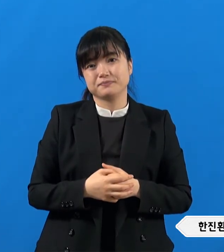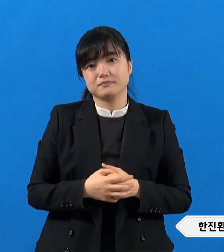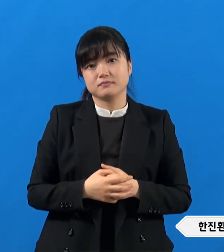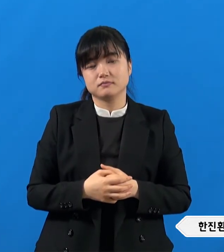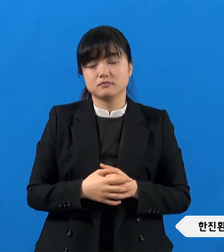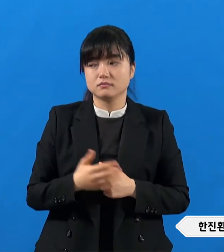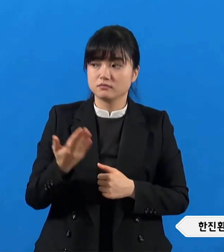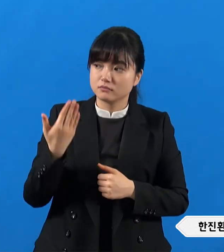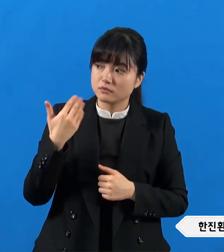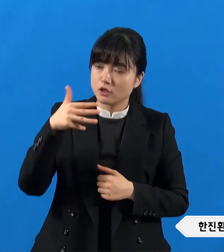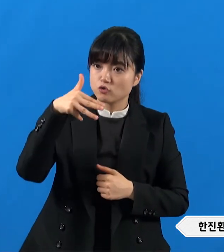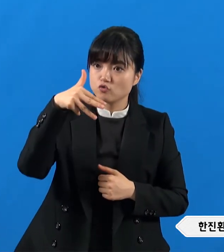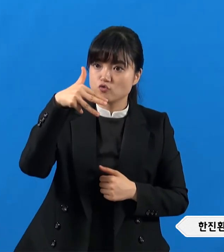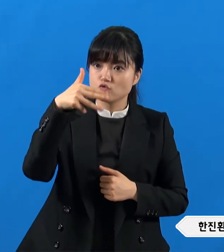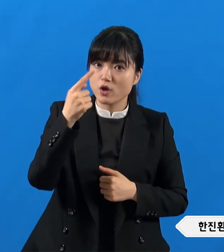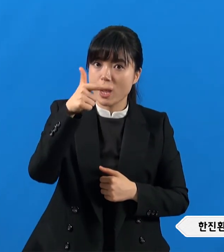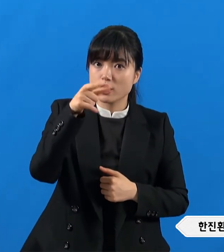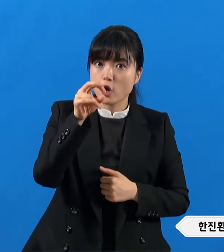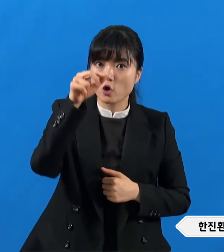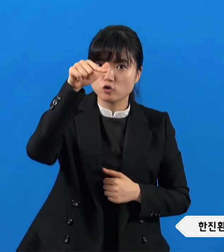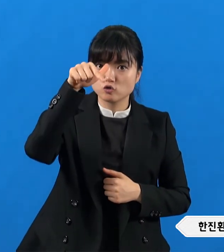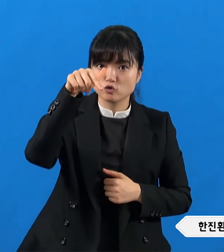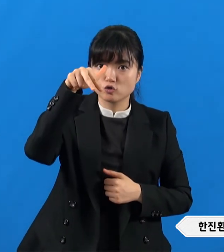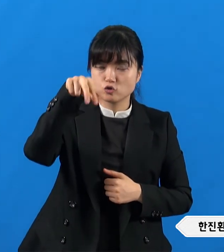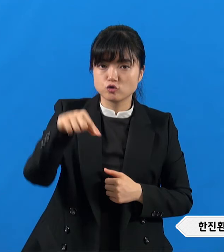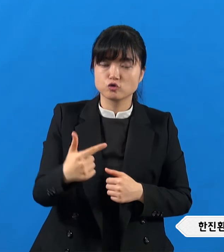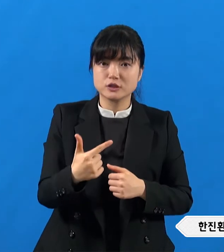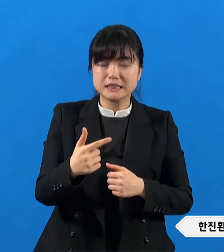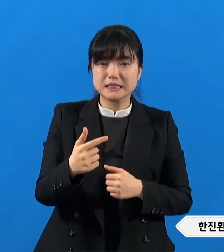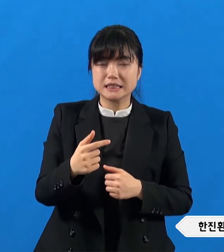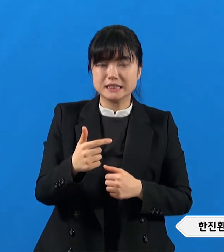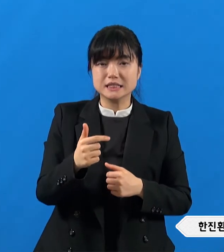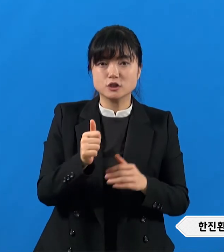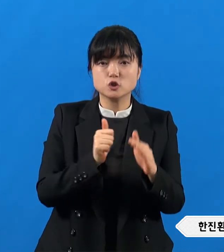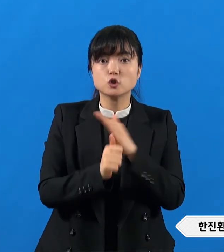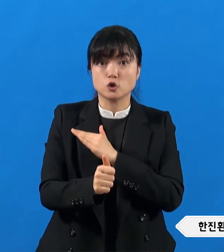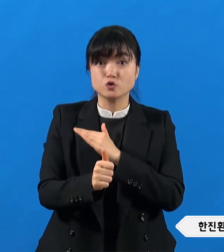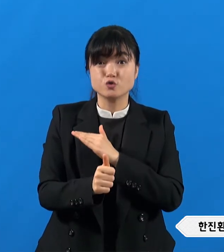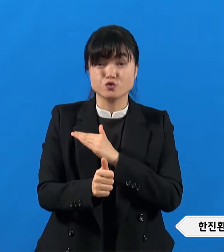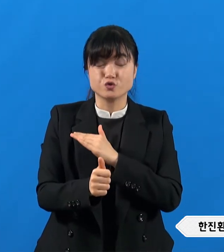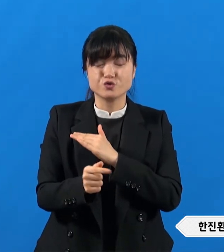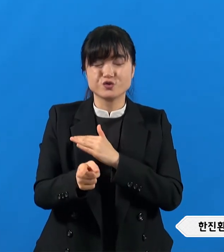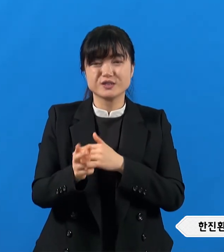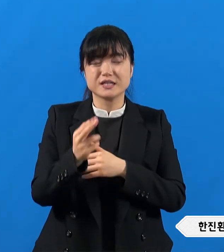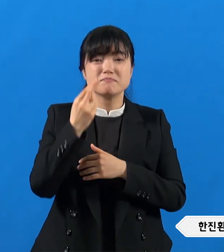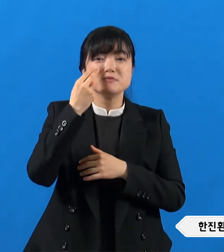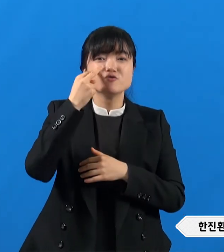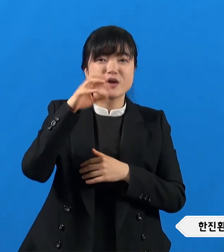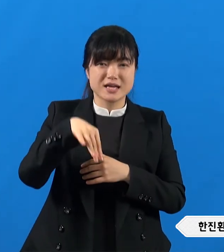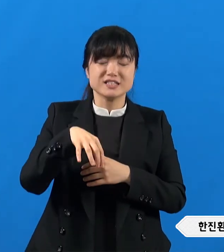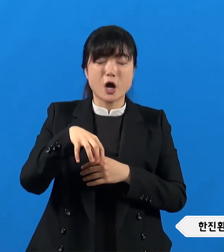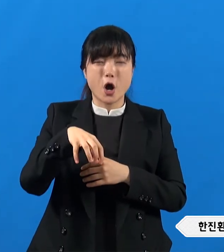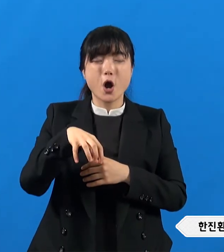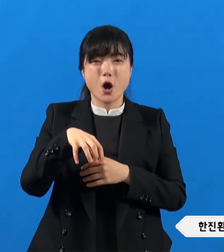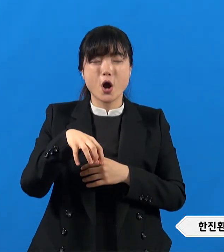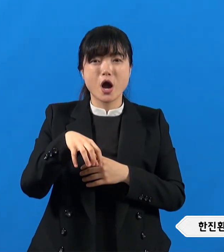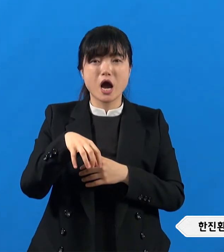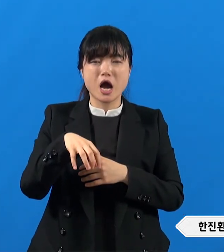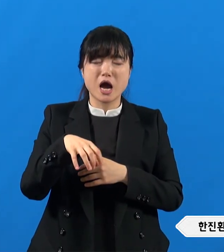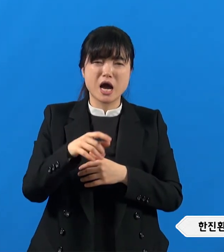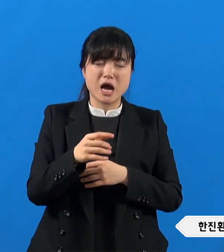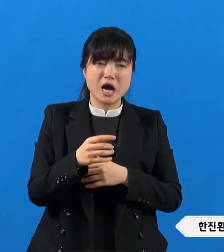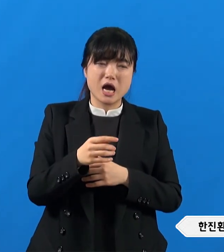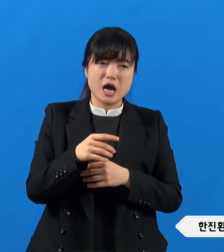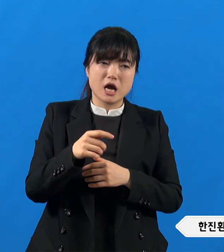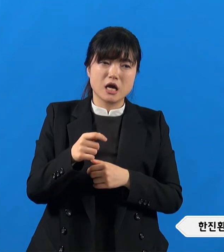최경주 선수 자서전 보면 이런 감정이 나옵니다. 미국에서 이제 이 PGA에 들어갈 수 있느냐 없느냐